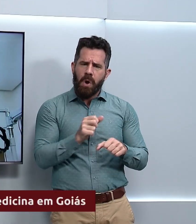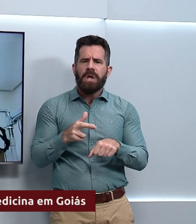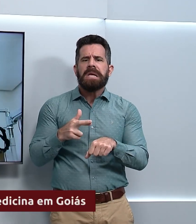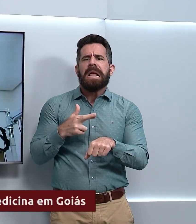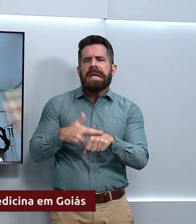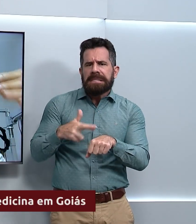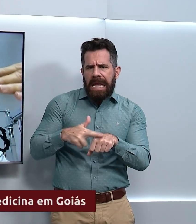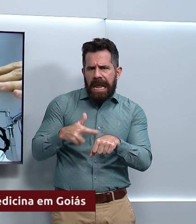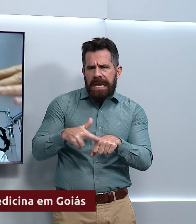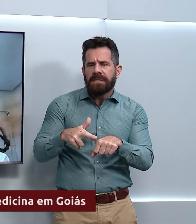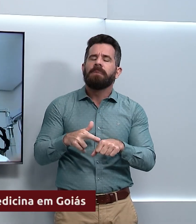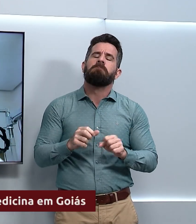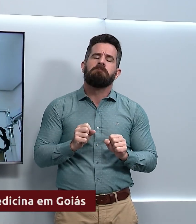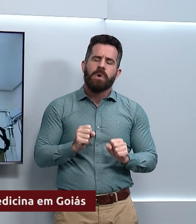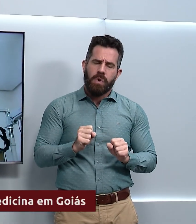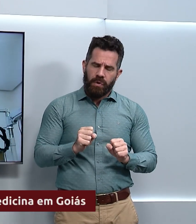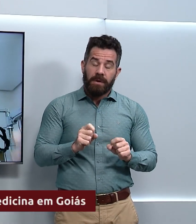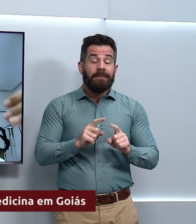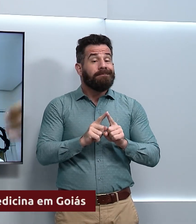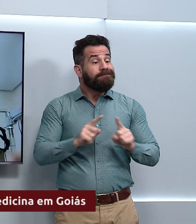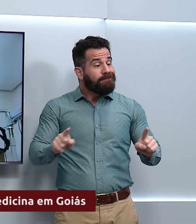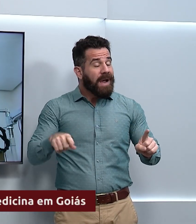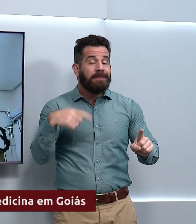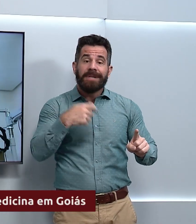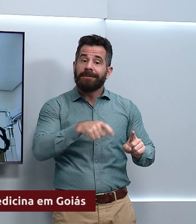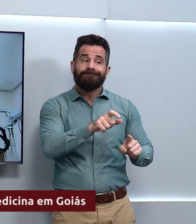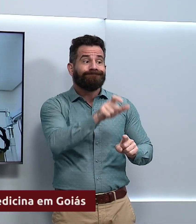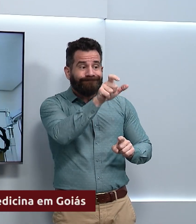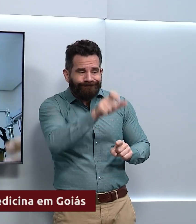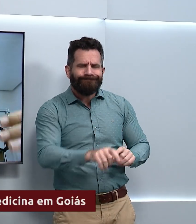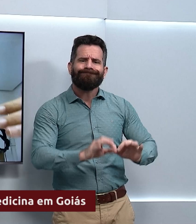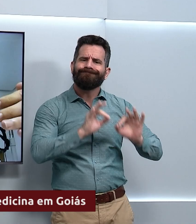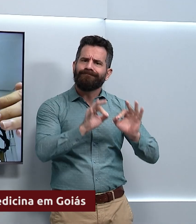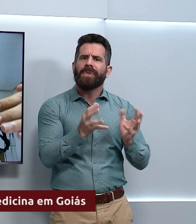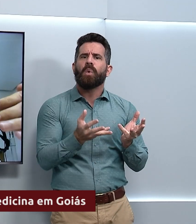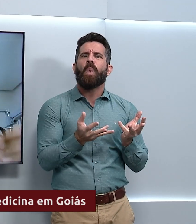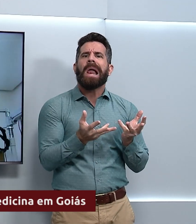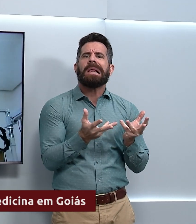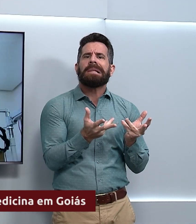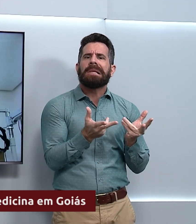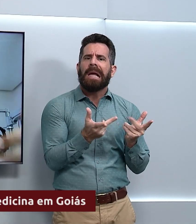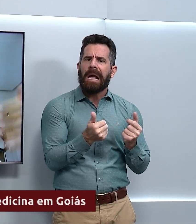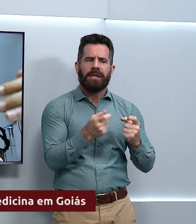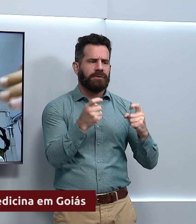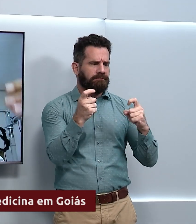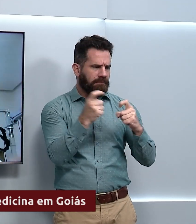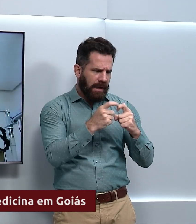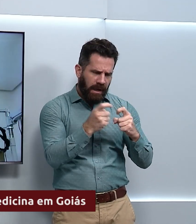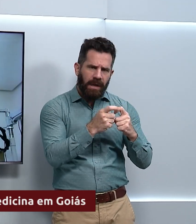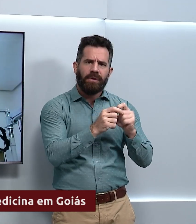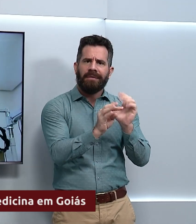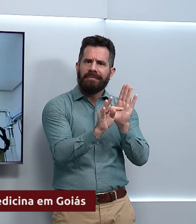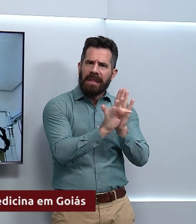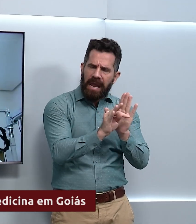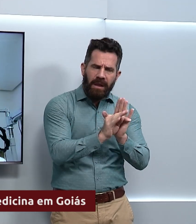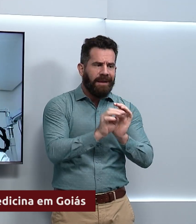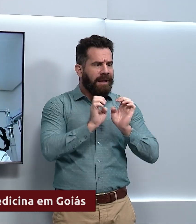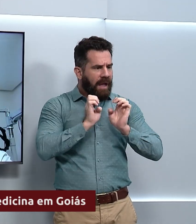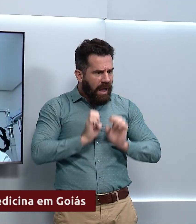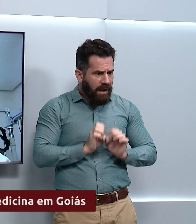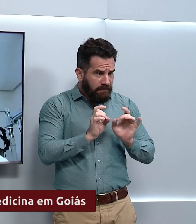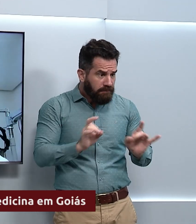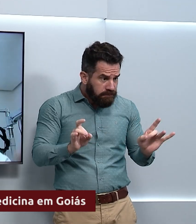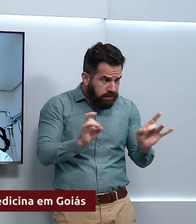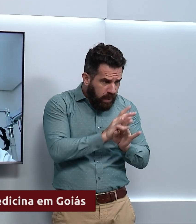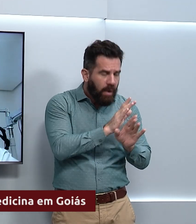uma residência médica, mas ele tem que ser primeiro médico habilitado, com técnica, com ética, para depois ser um